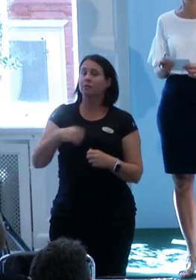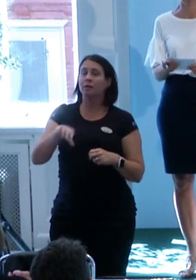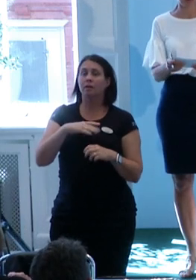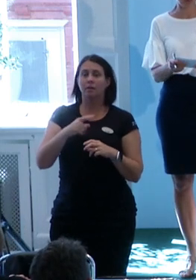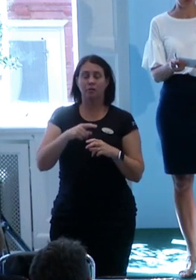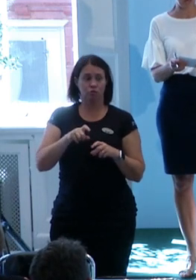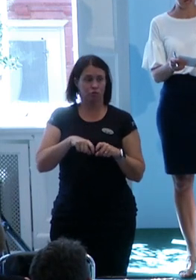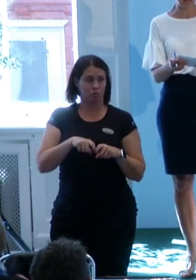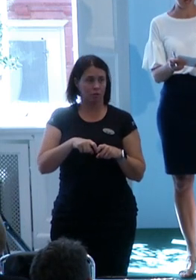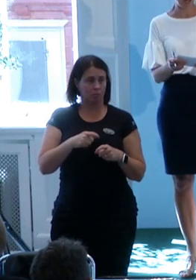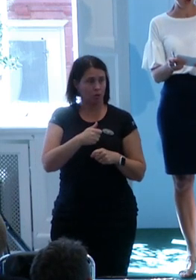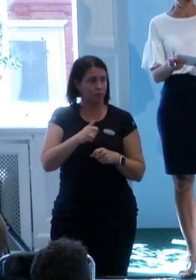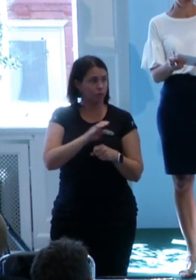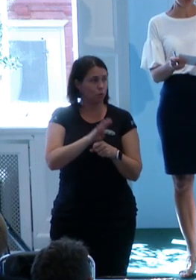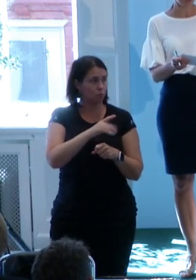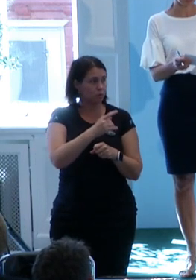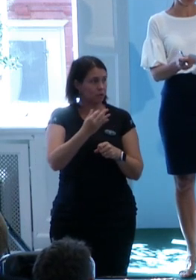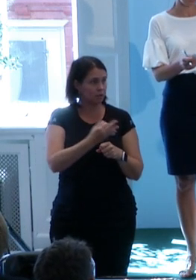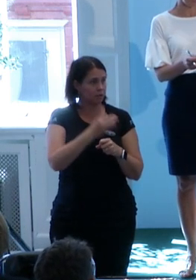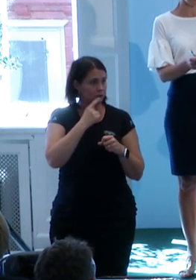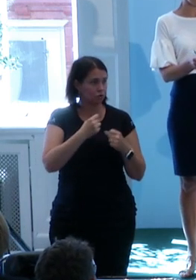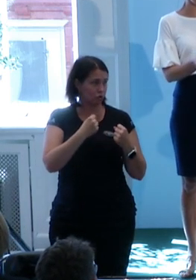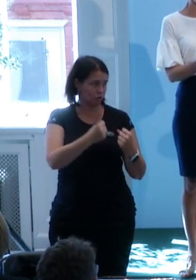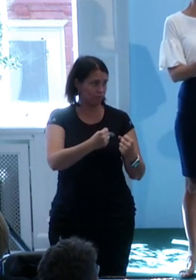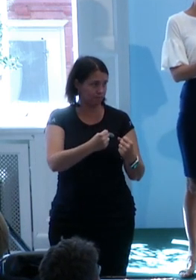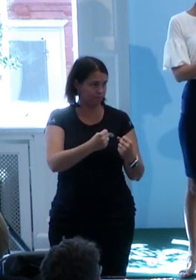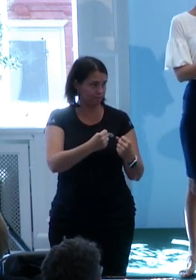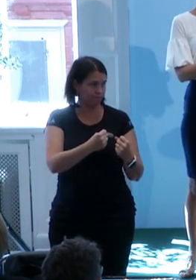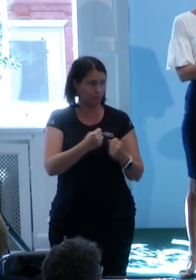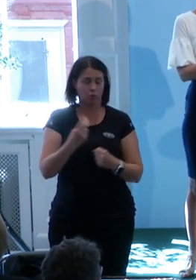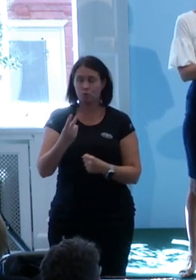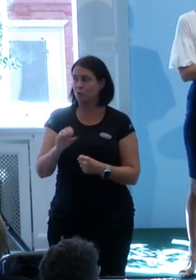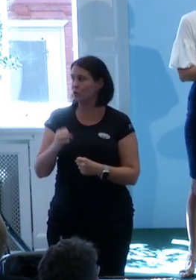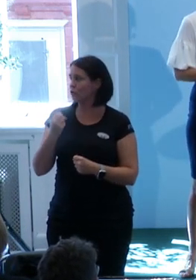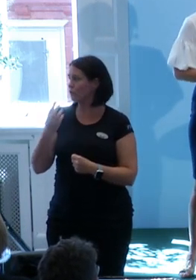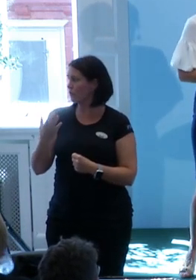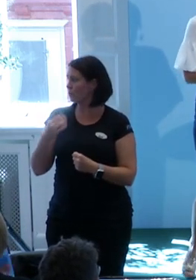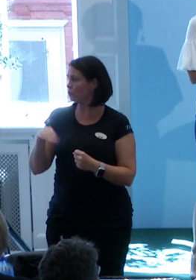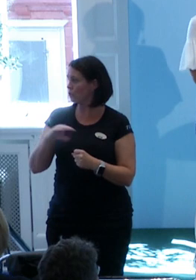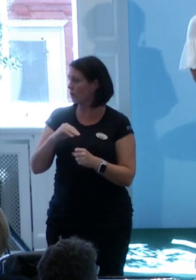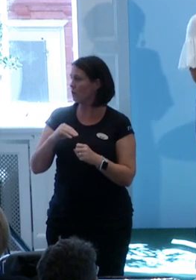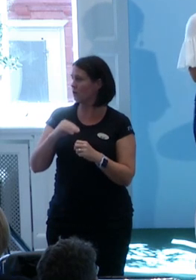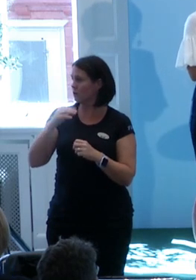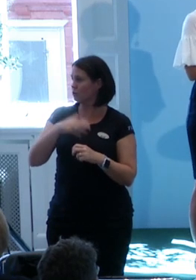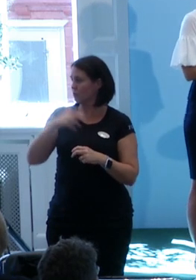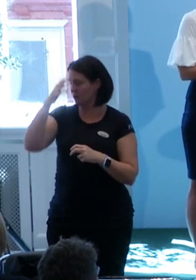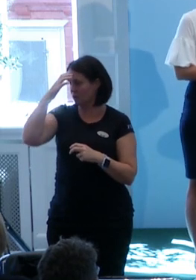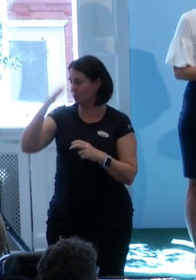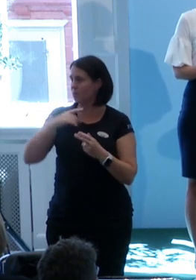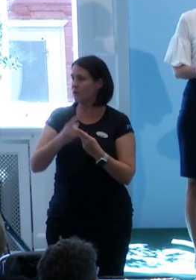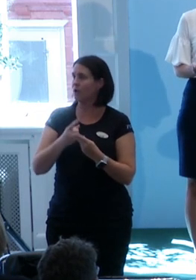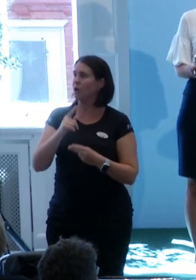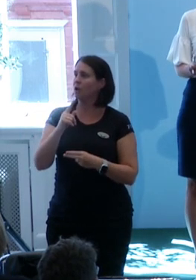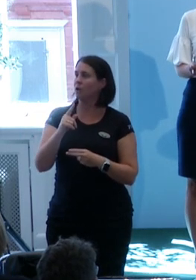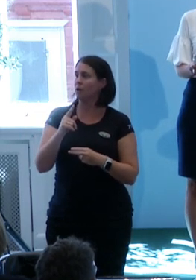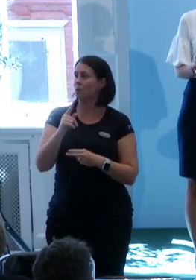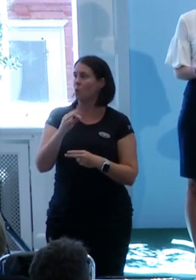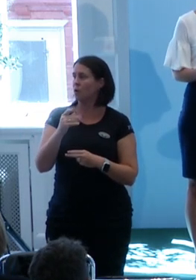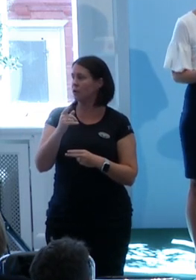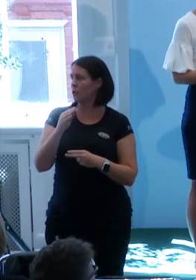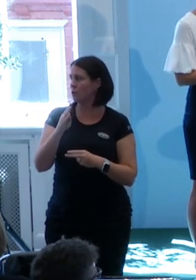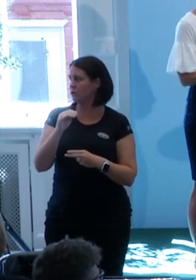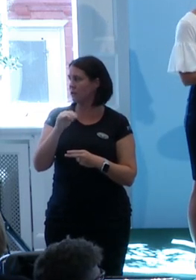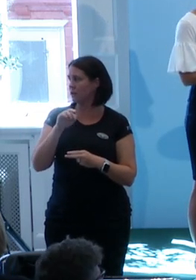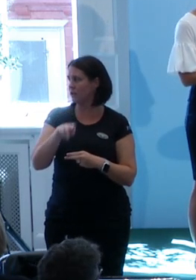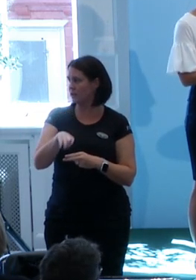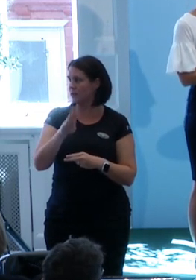Bara 14% tar bilen. Och 2025 så ska Köpenhamn som stad bli helt koldioxidneutrala. Så det här är en